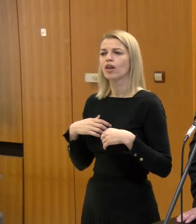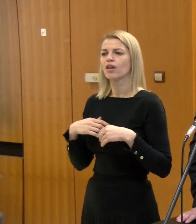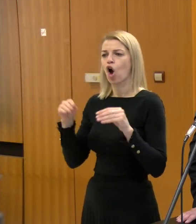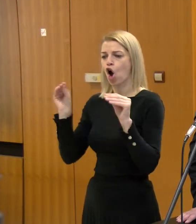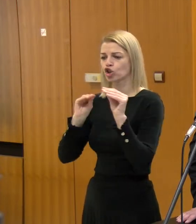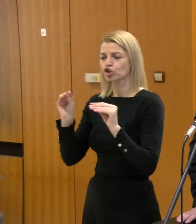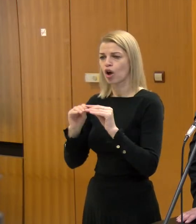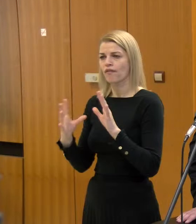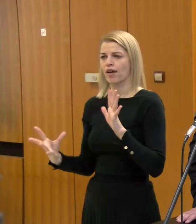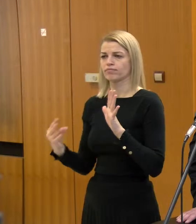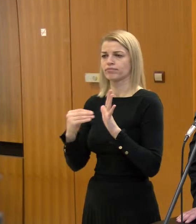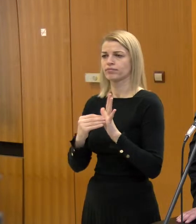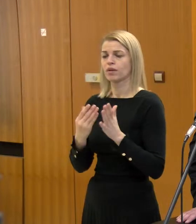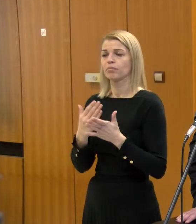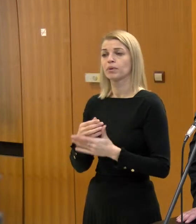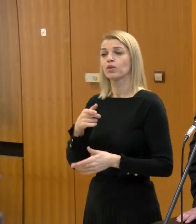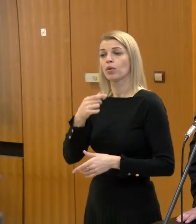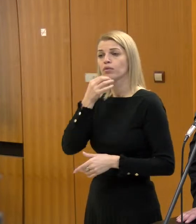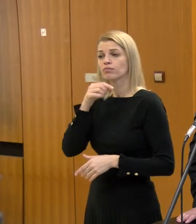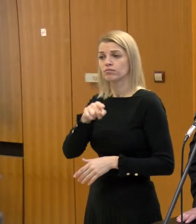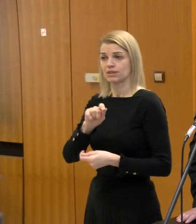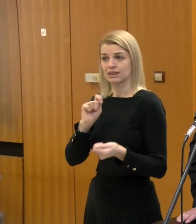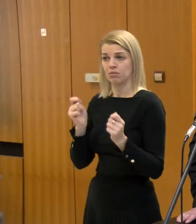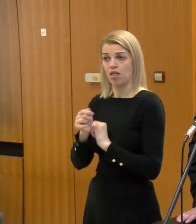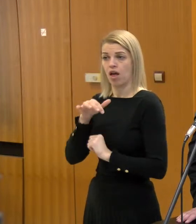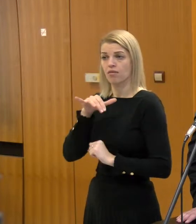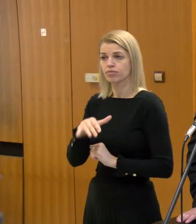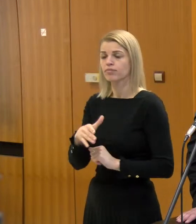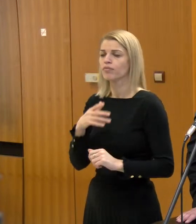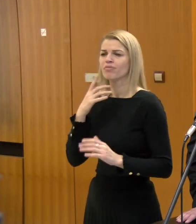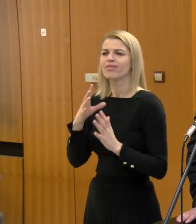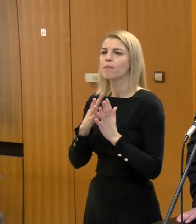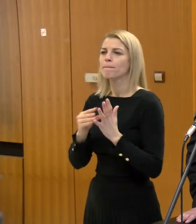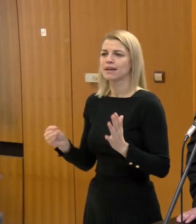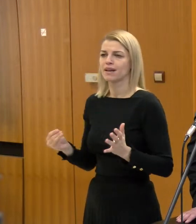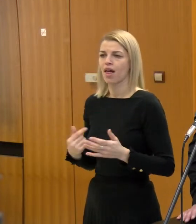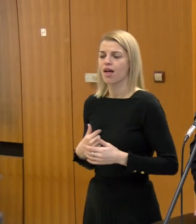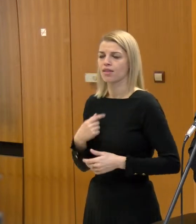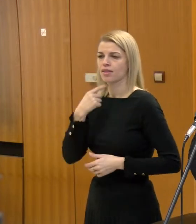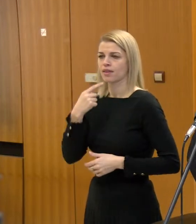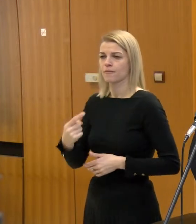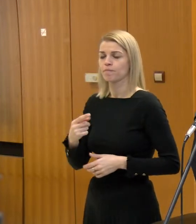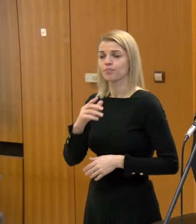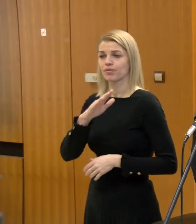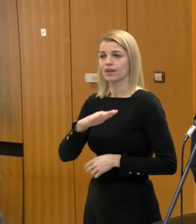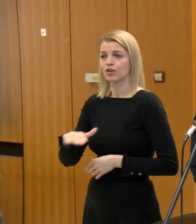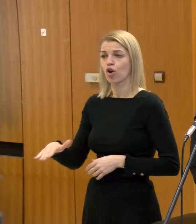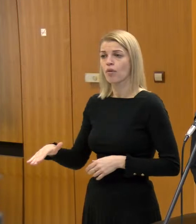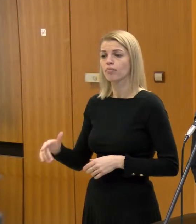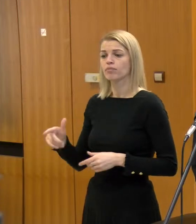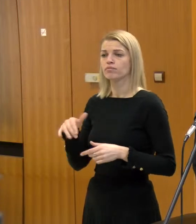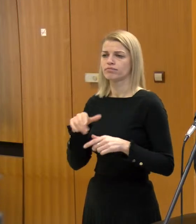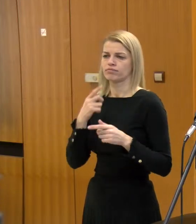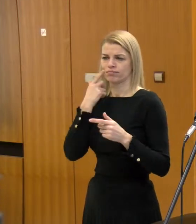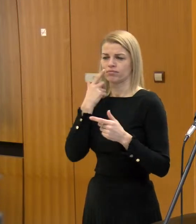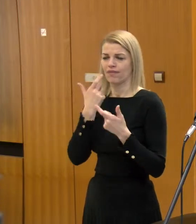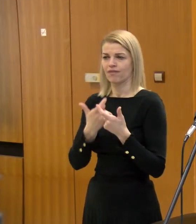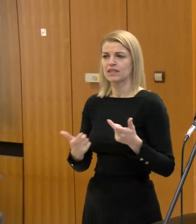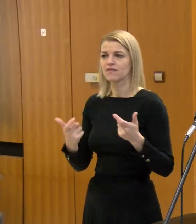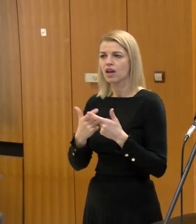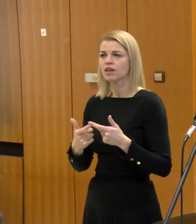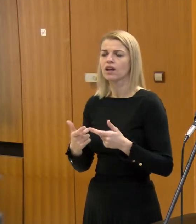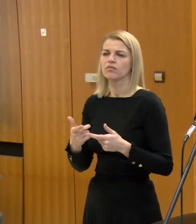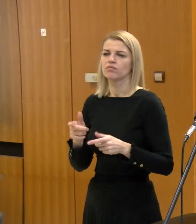čiže preto sa na to pýtame, že či je v tomto zmena. Čiže keby som použila nejaký príklad. Deťom sa vysvetlí, že